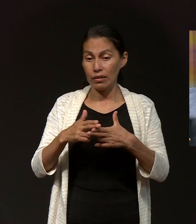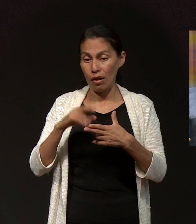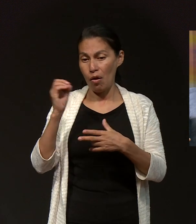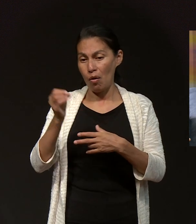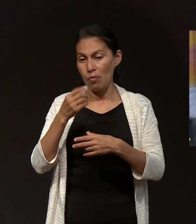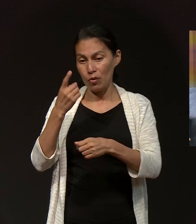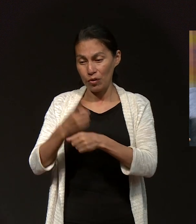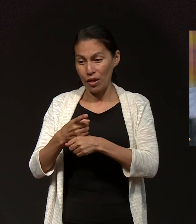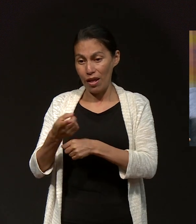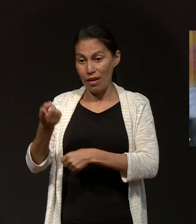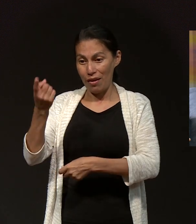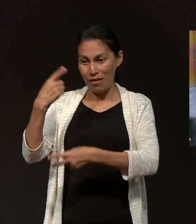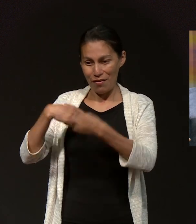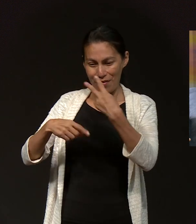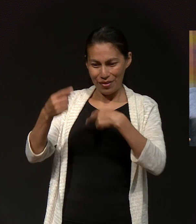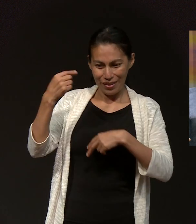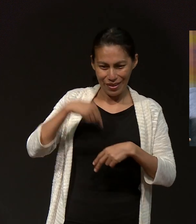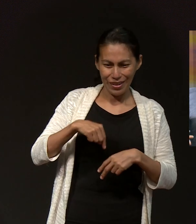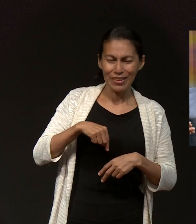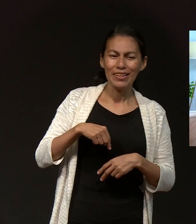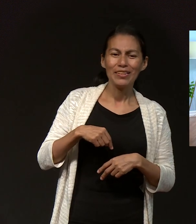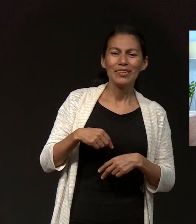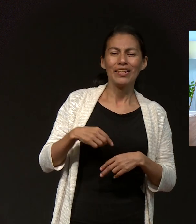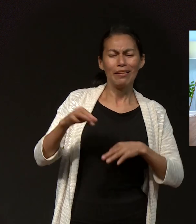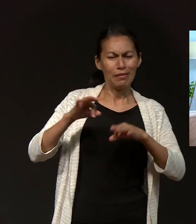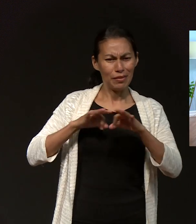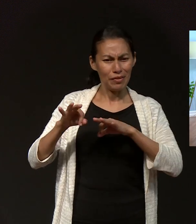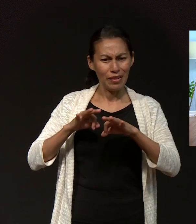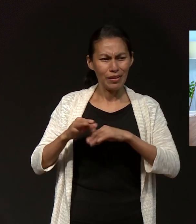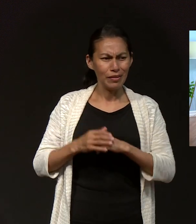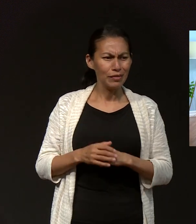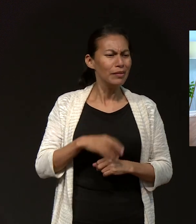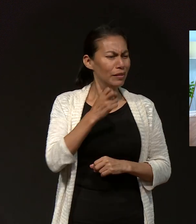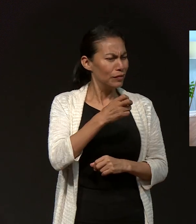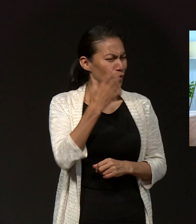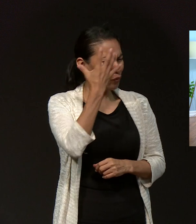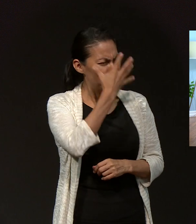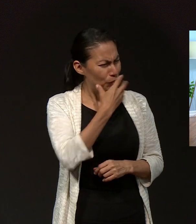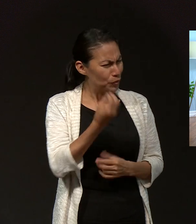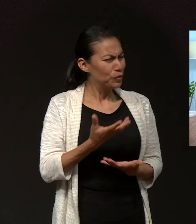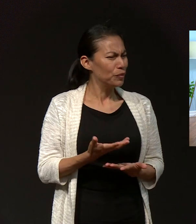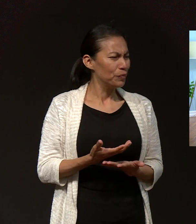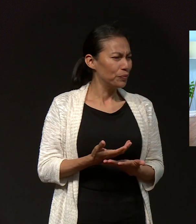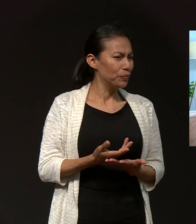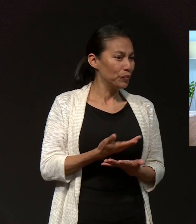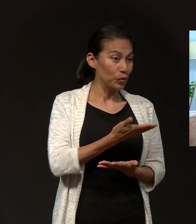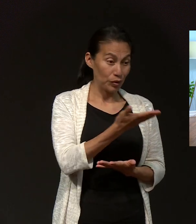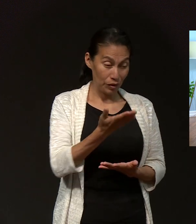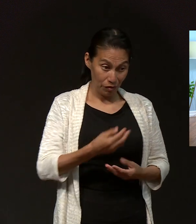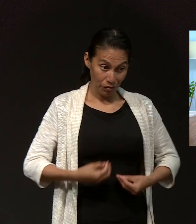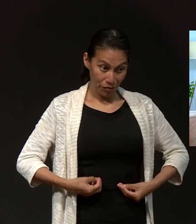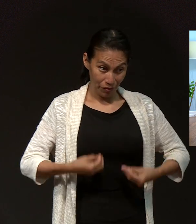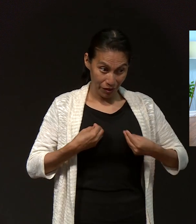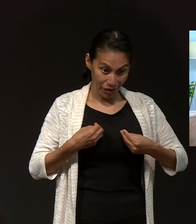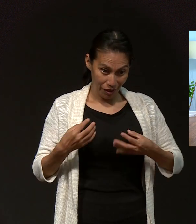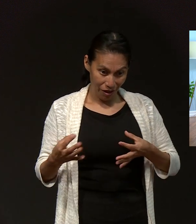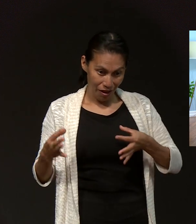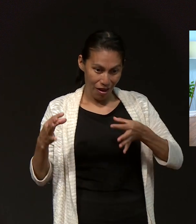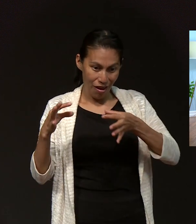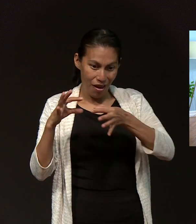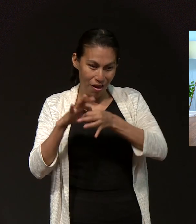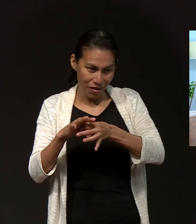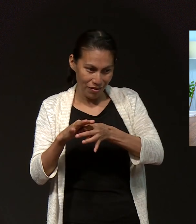en que tuvimos la oportunidad de venir a servir aquí. Qué bendición. Se cruzaron, digamos, las líneas de su vida.